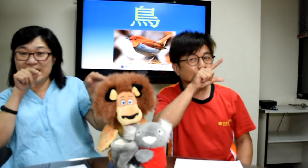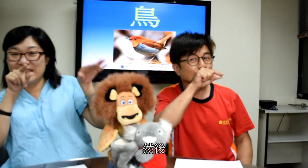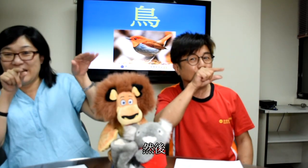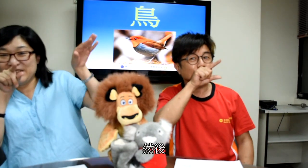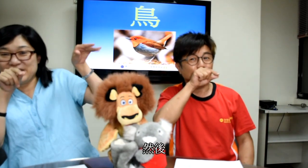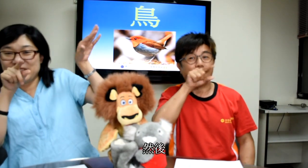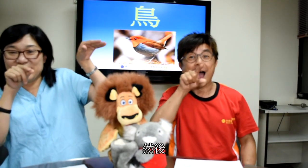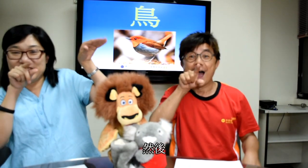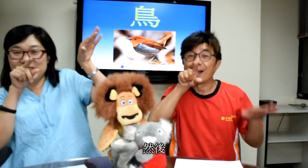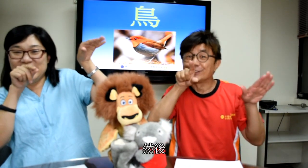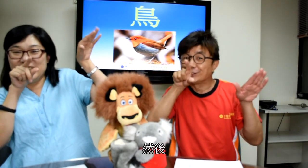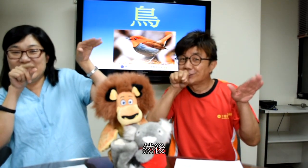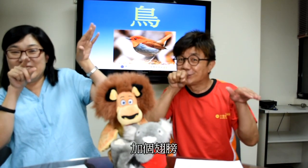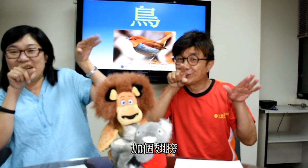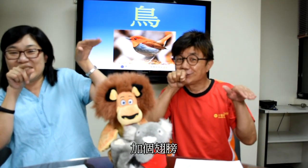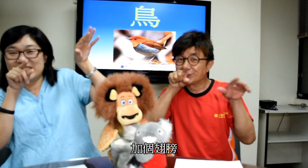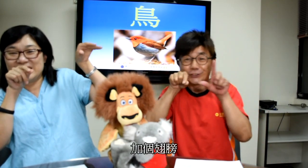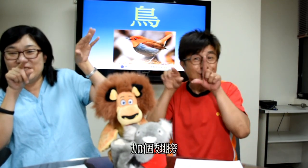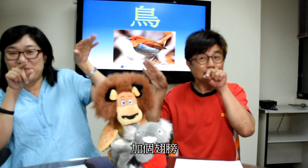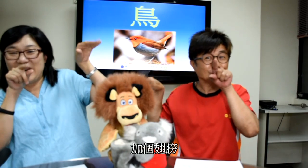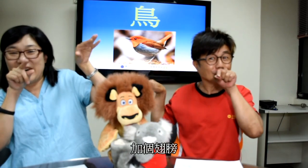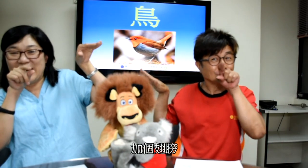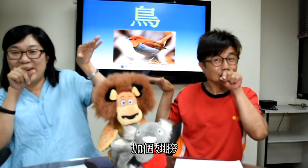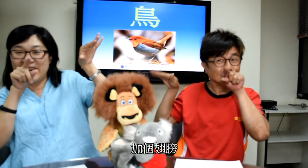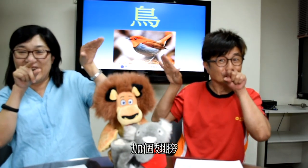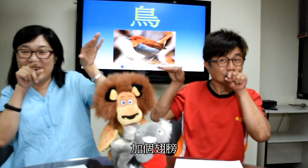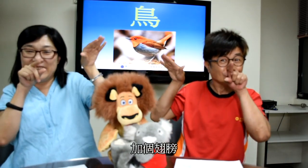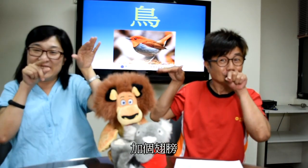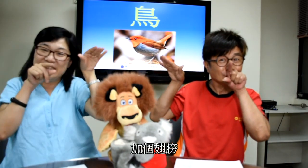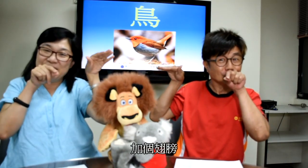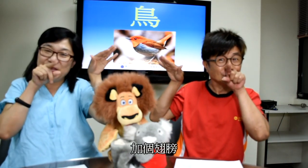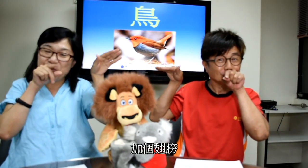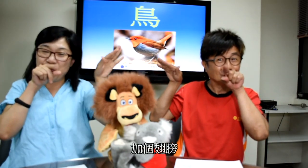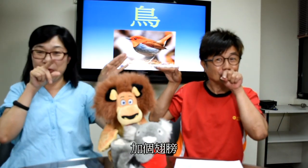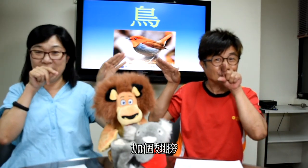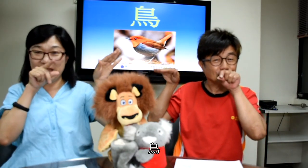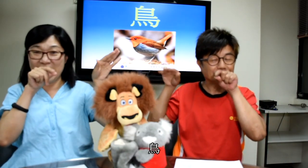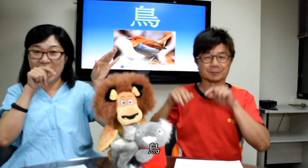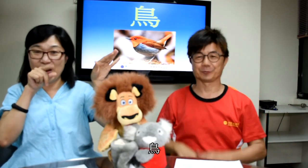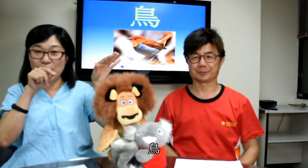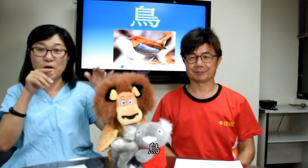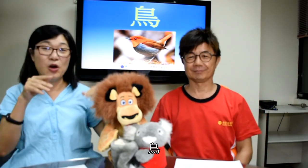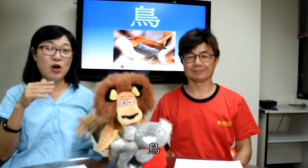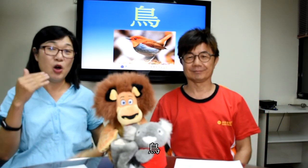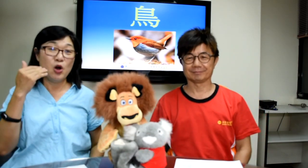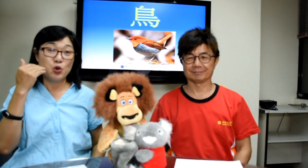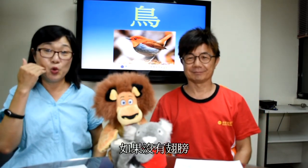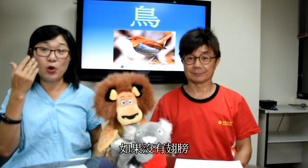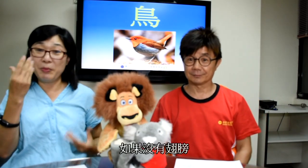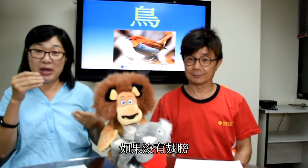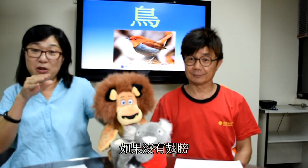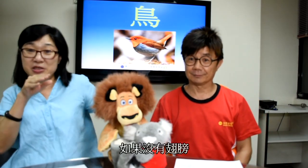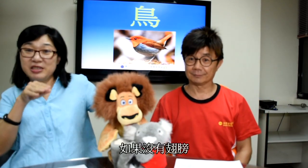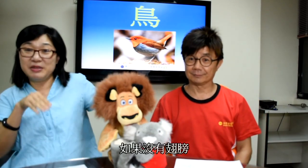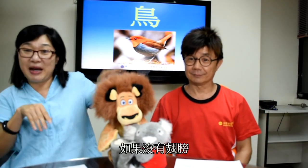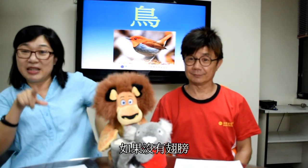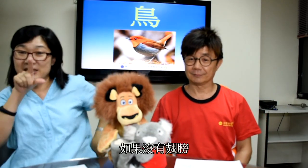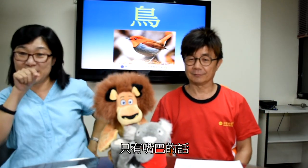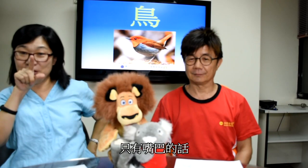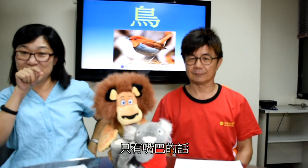然后加个翅膀。鸟如果没有翅膀，只有